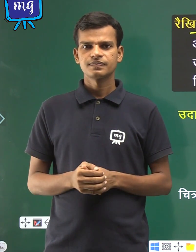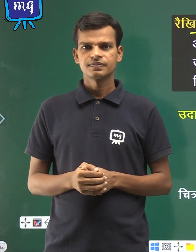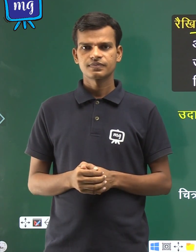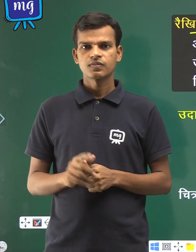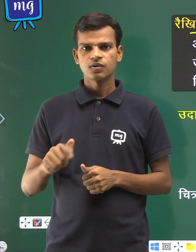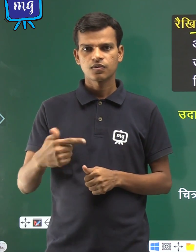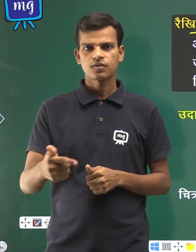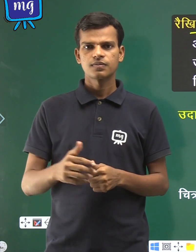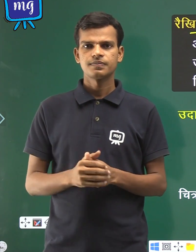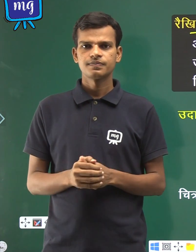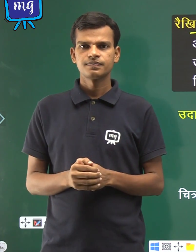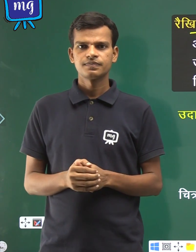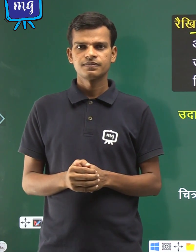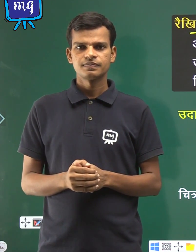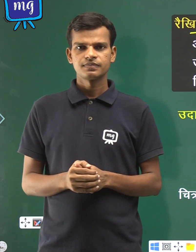और